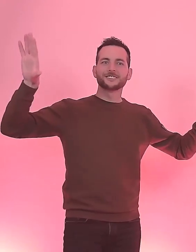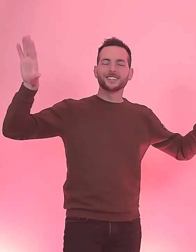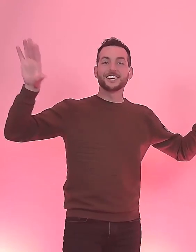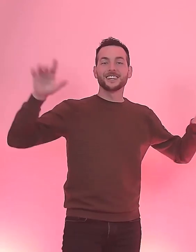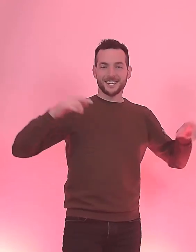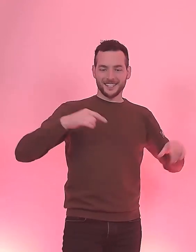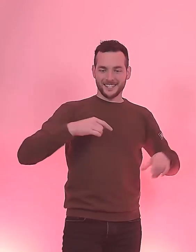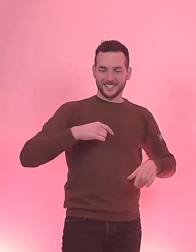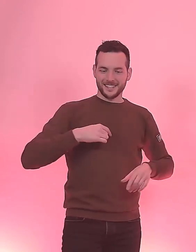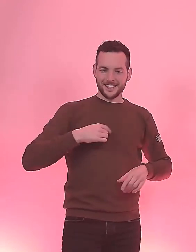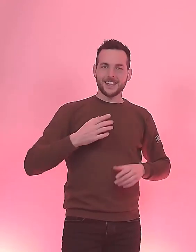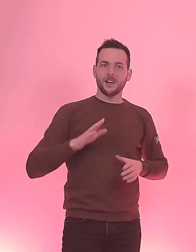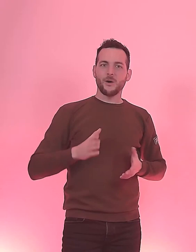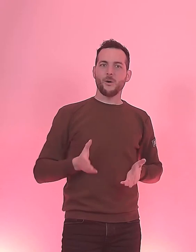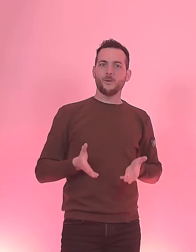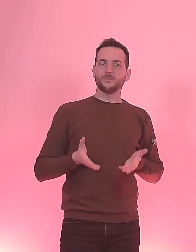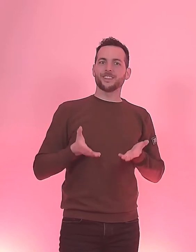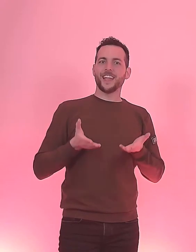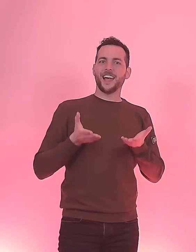nou willen